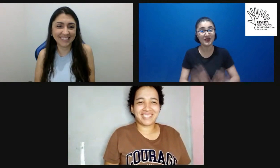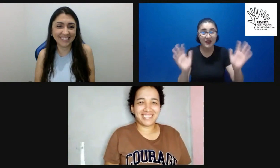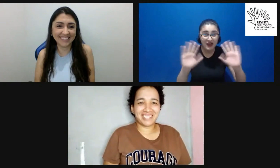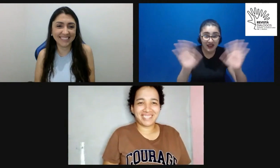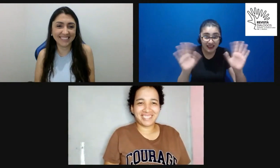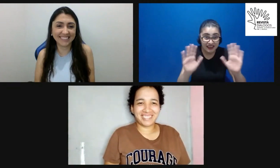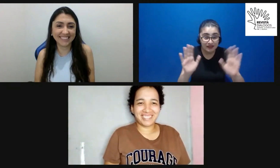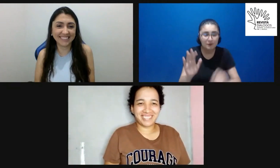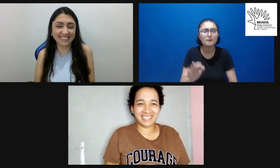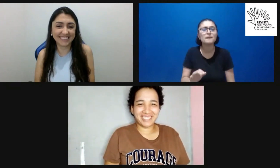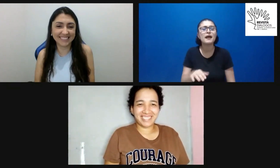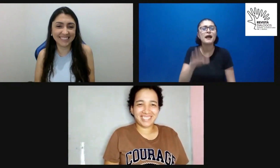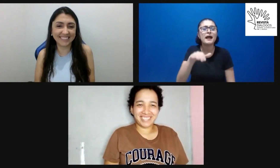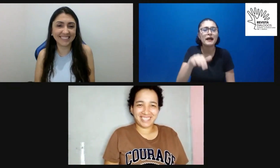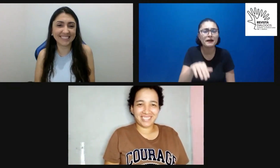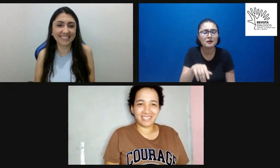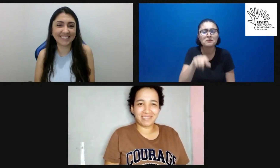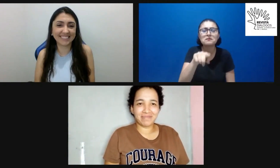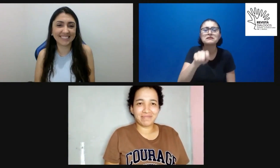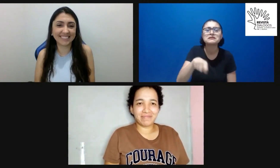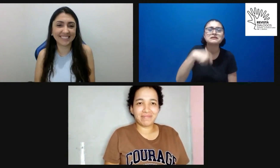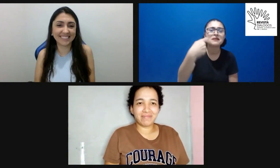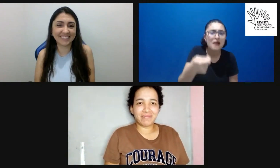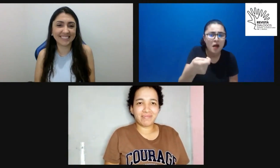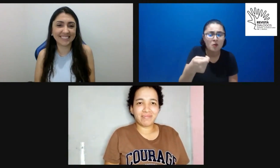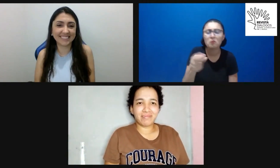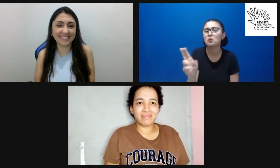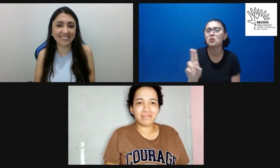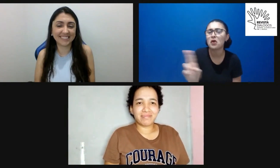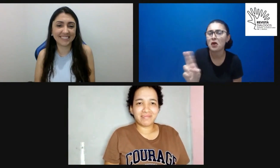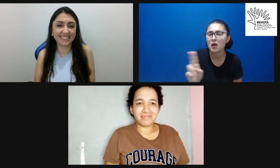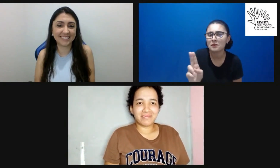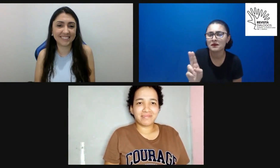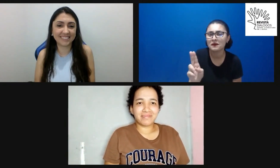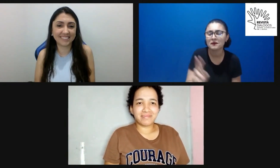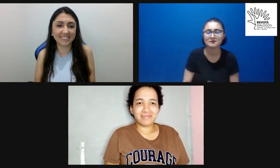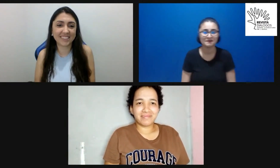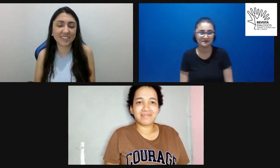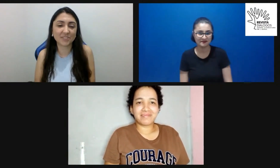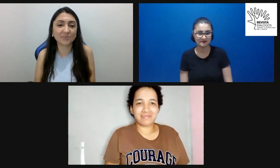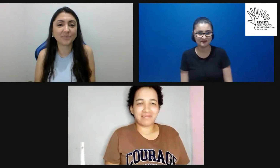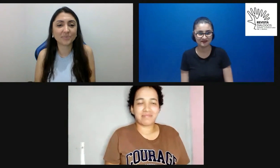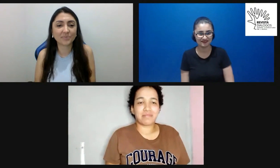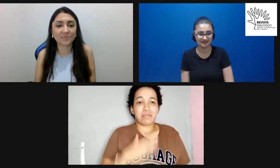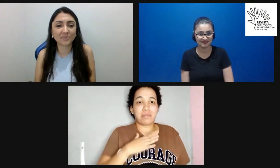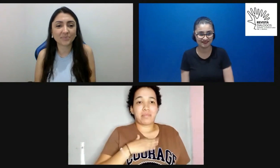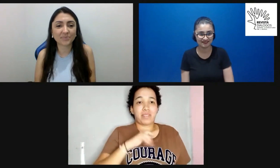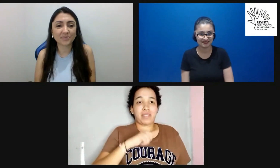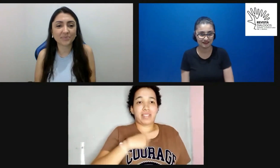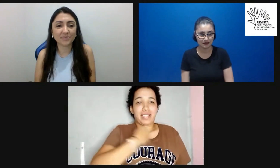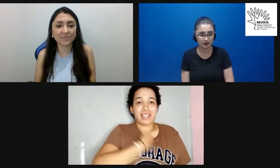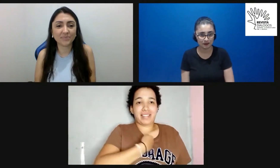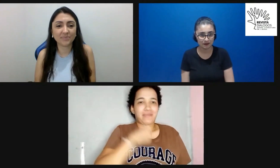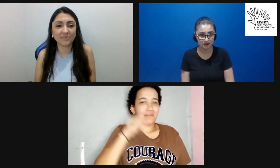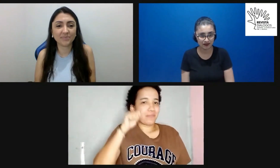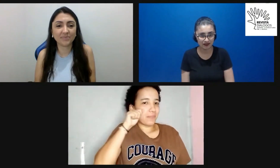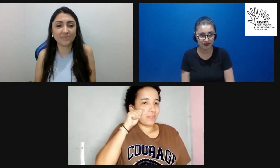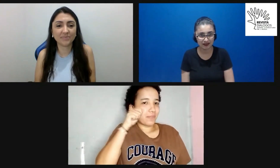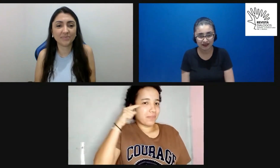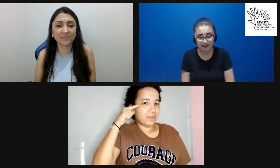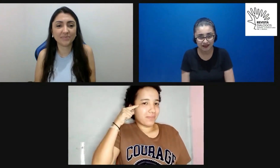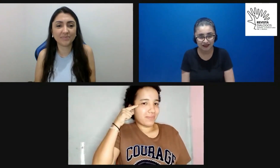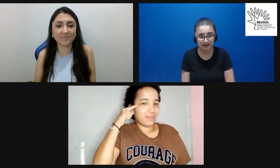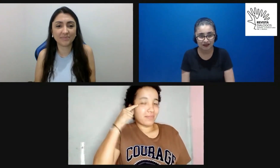Olá! Olá! Poderia se apresentar? Qual o seu sinal e o seu nome? Meu sinal é